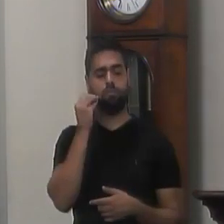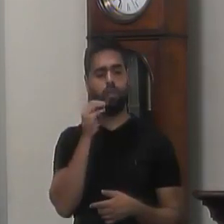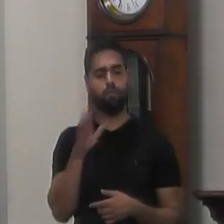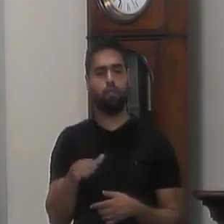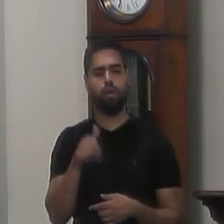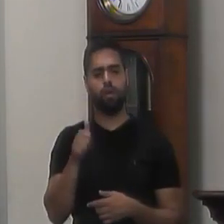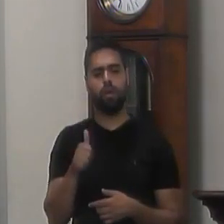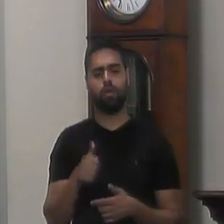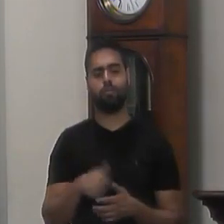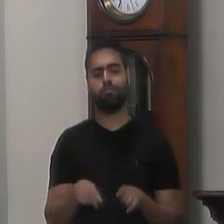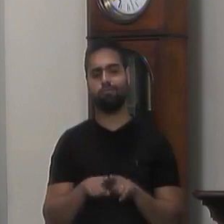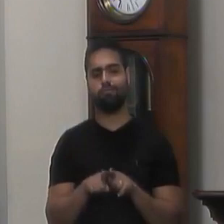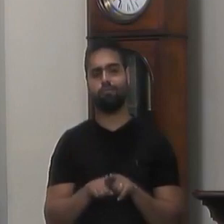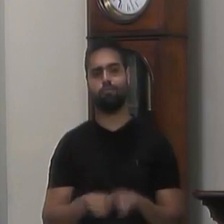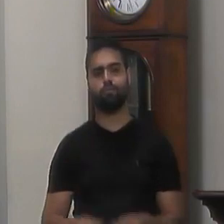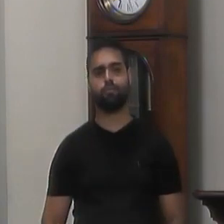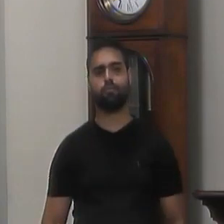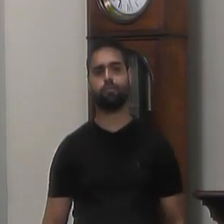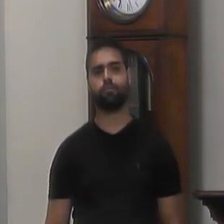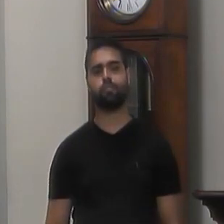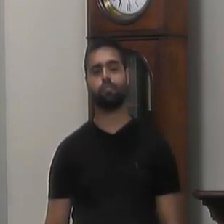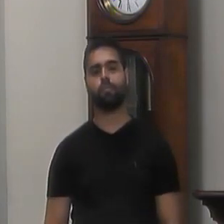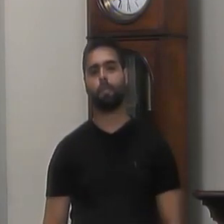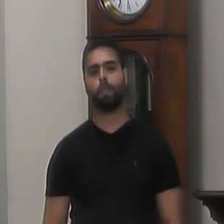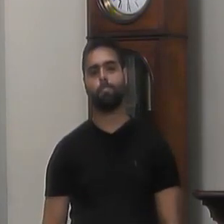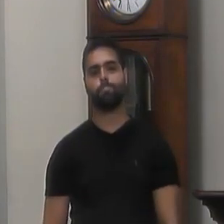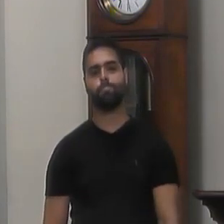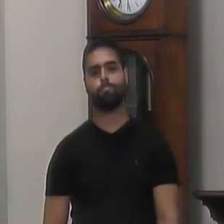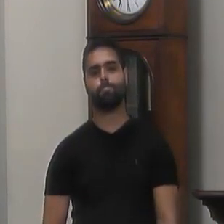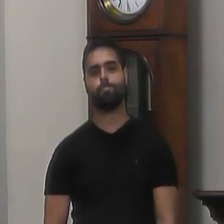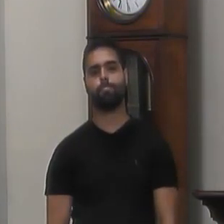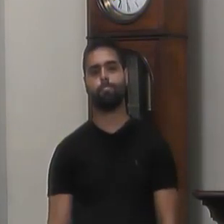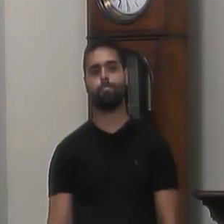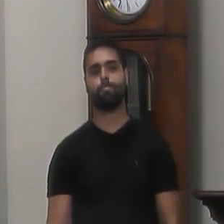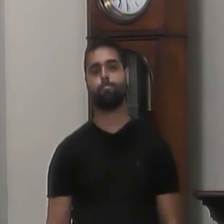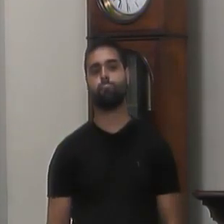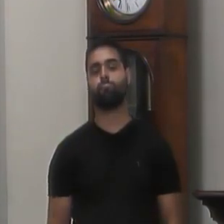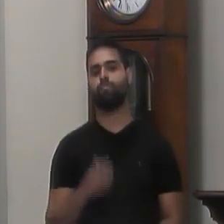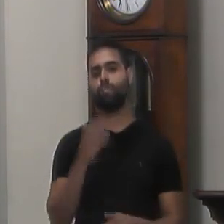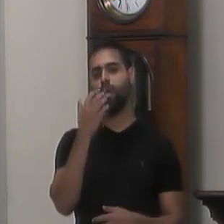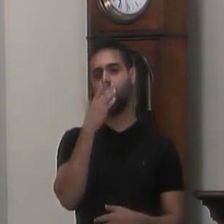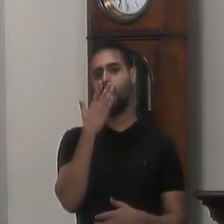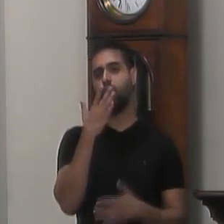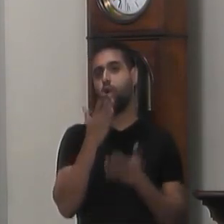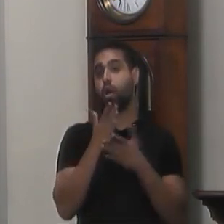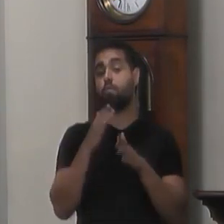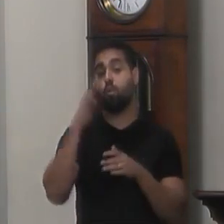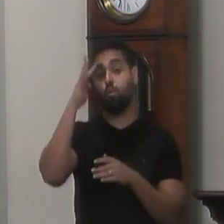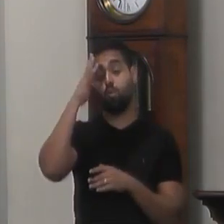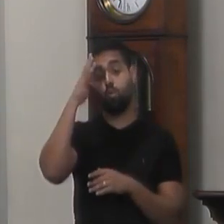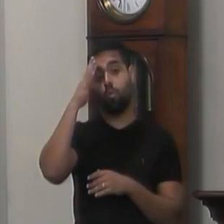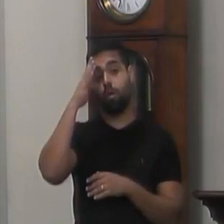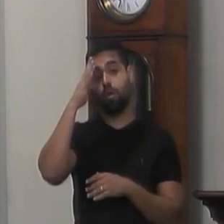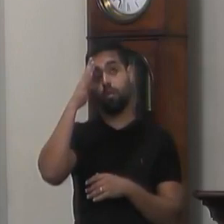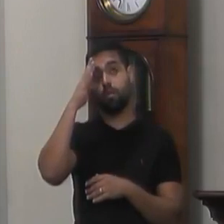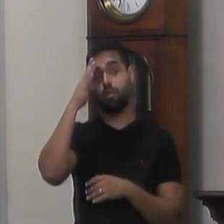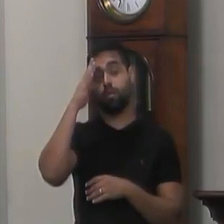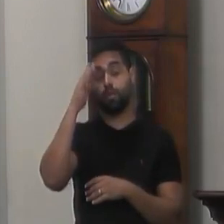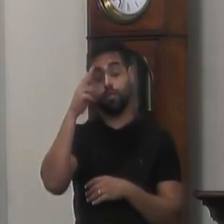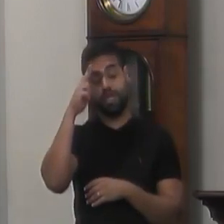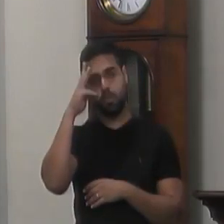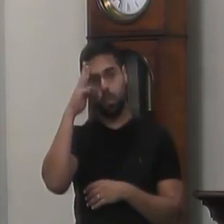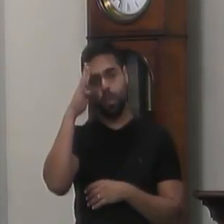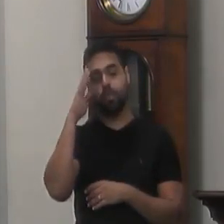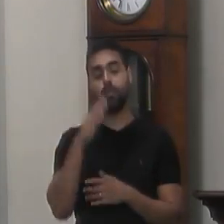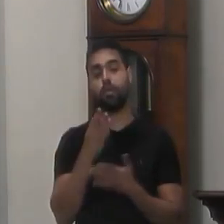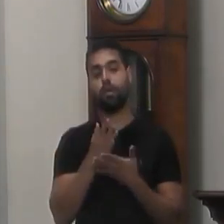para muitos. Carnaval. Bom, o carnaval acabou na quarta-feira, na terça, quarta-feira, né, de